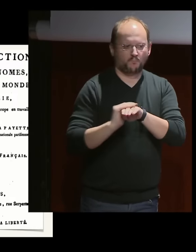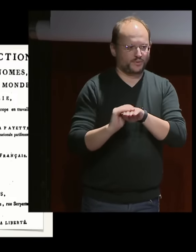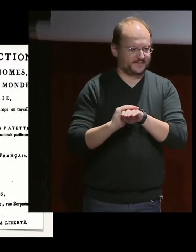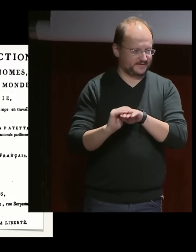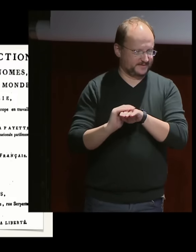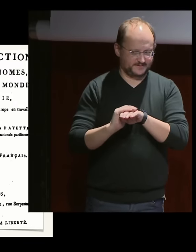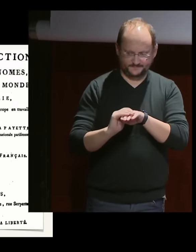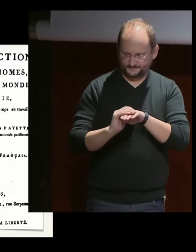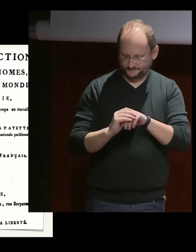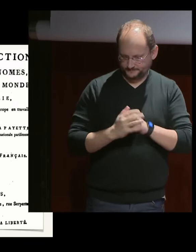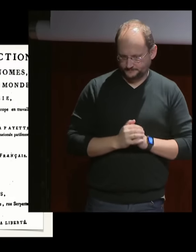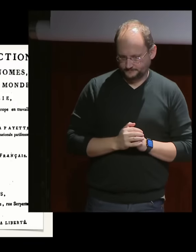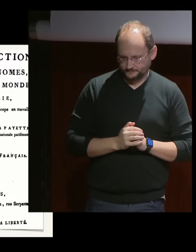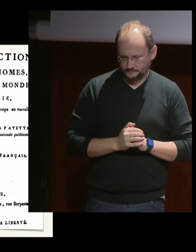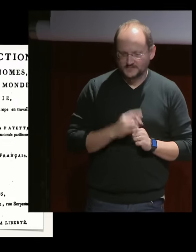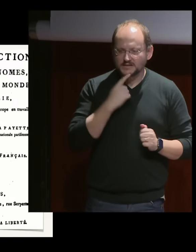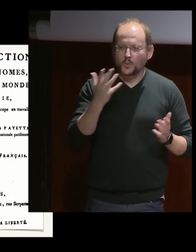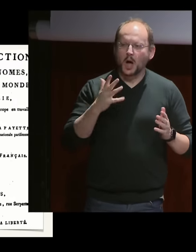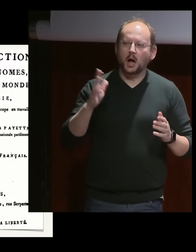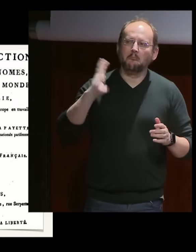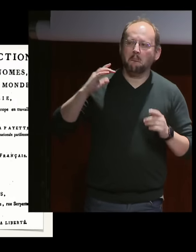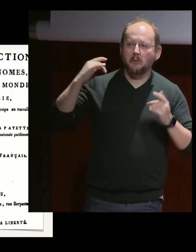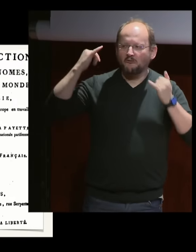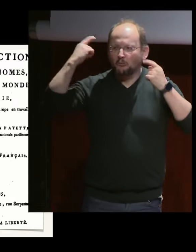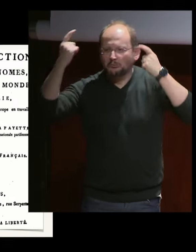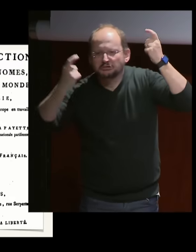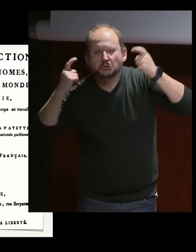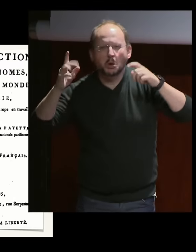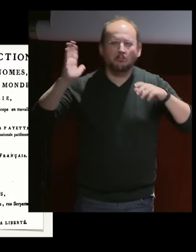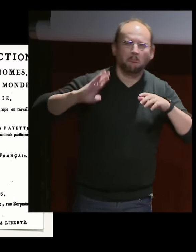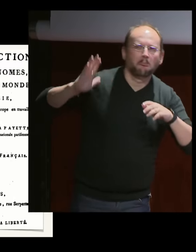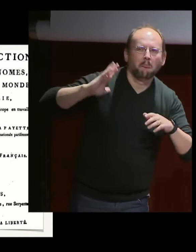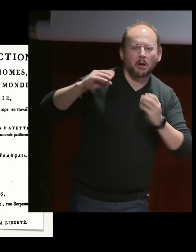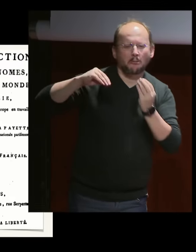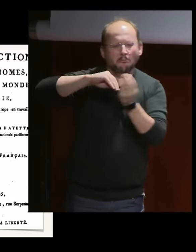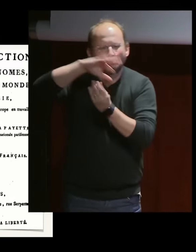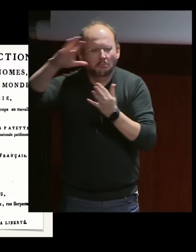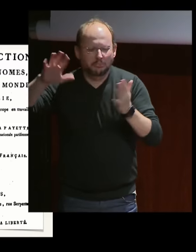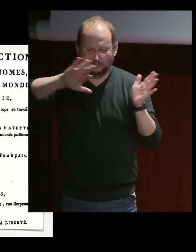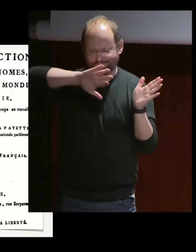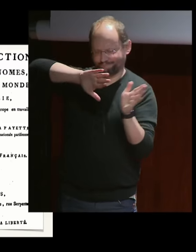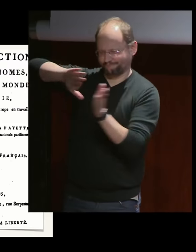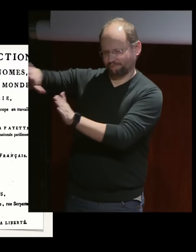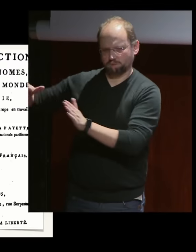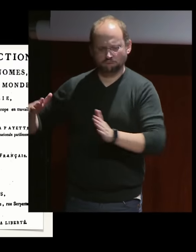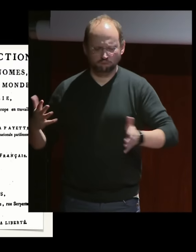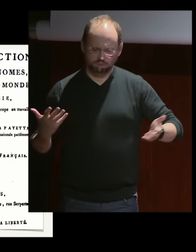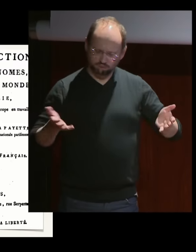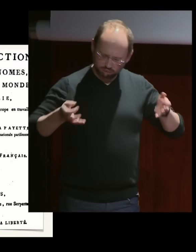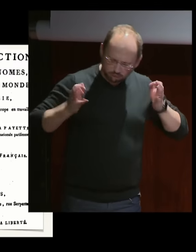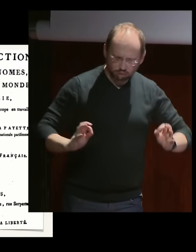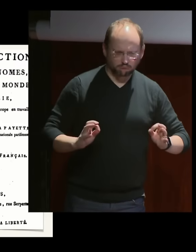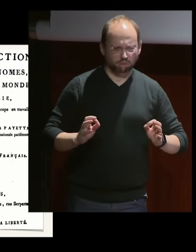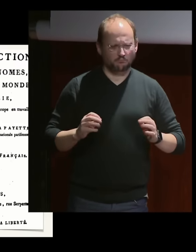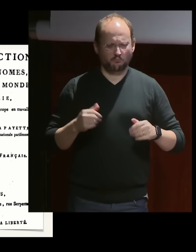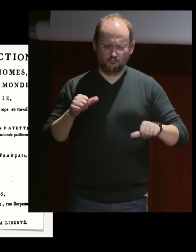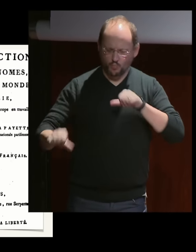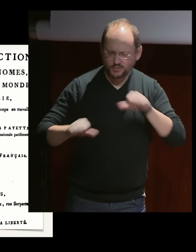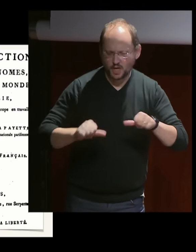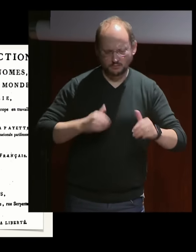En fait, c'est un texte qu'il a écrit un petit peu en essayant d'imaginer un peu l'avenir